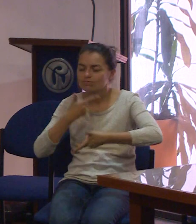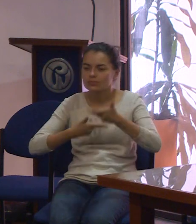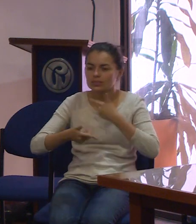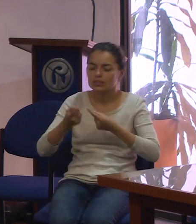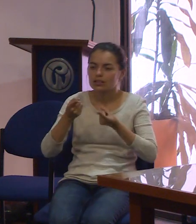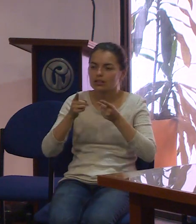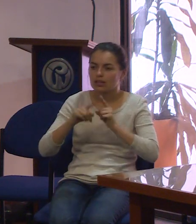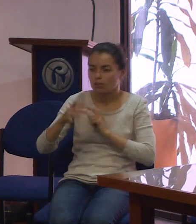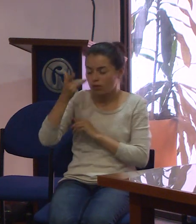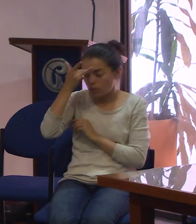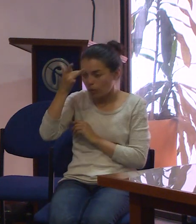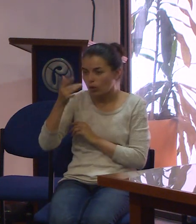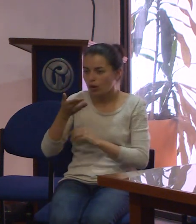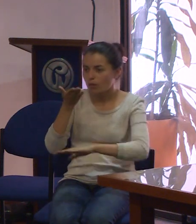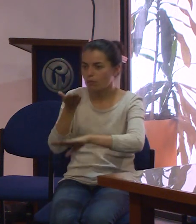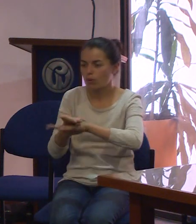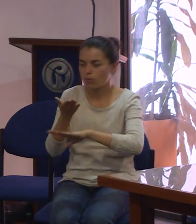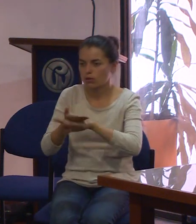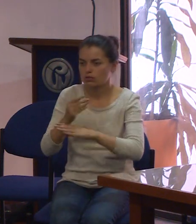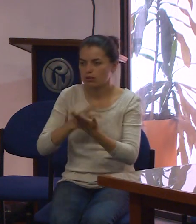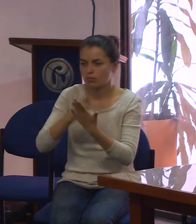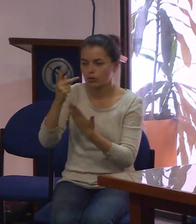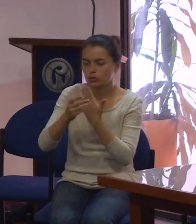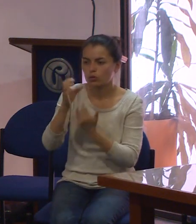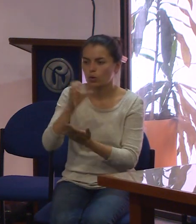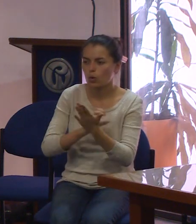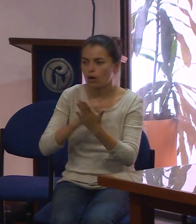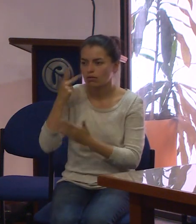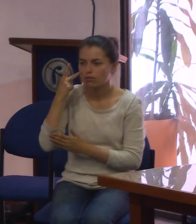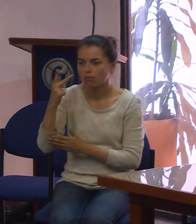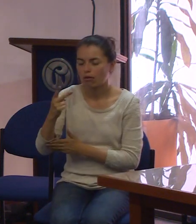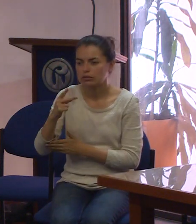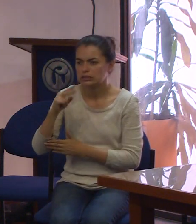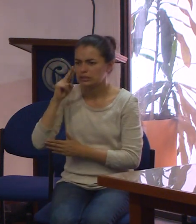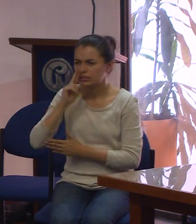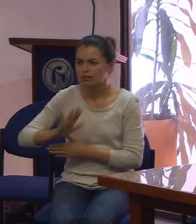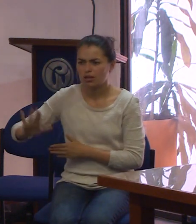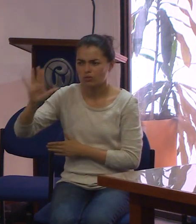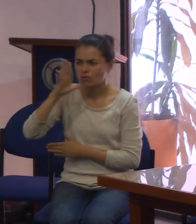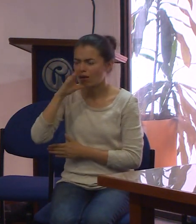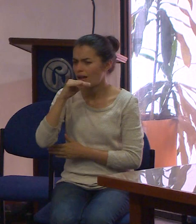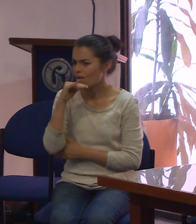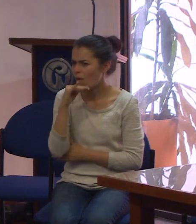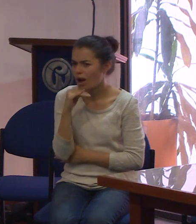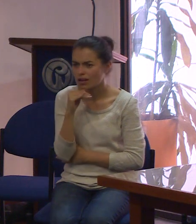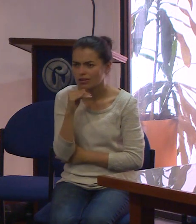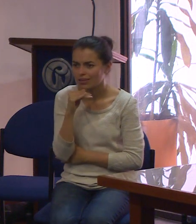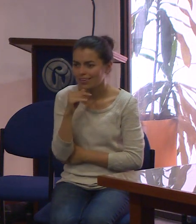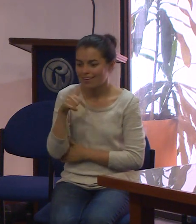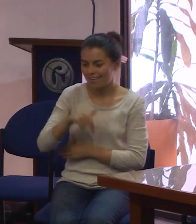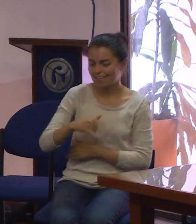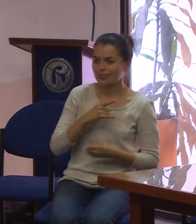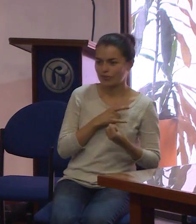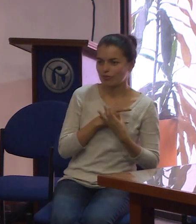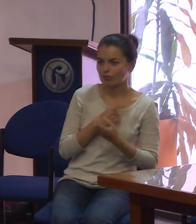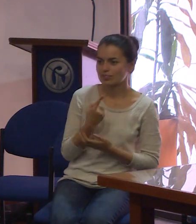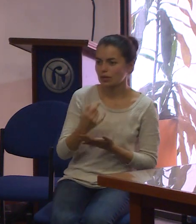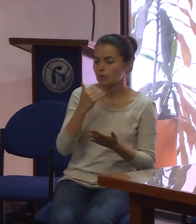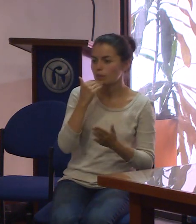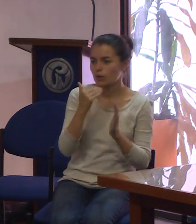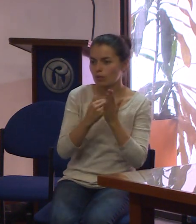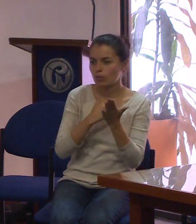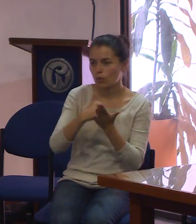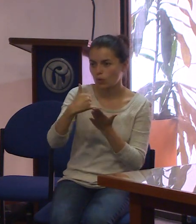de proyecto curricular, uno se da cuenta que a nivel nacional es único. El trabajo que se da a nivel de los ejes, el trabajo que se da a